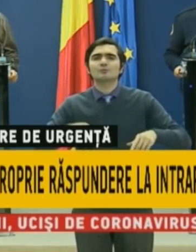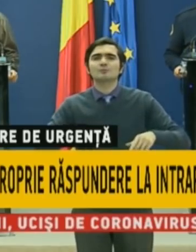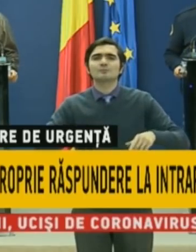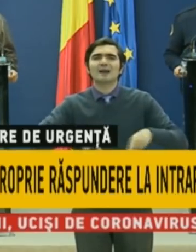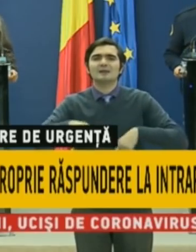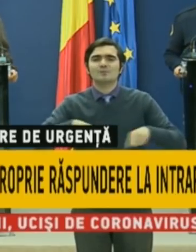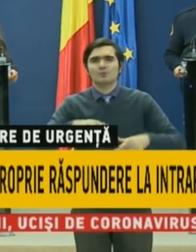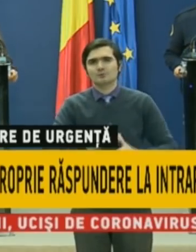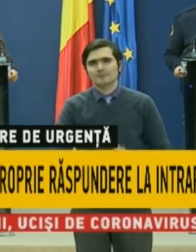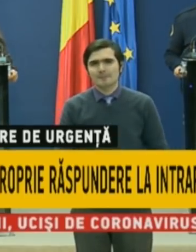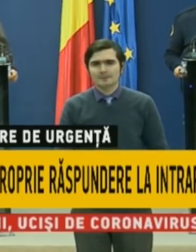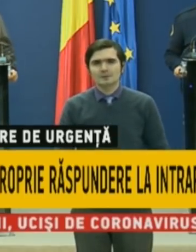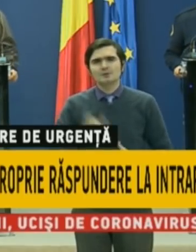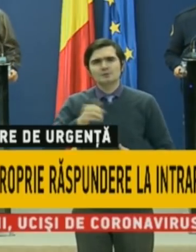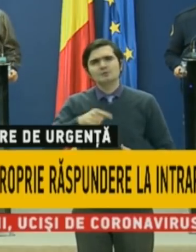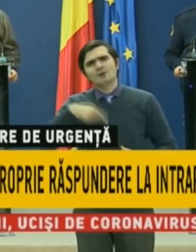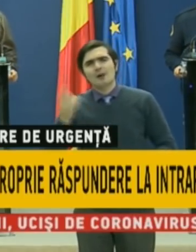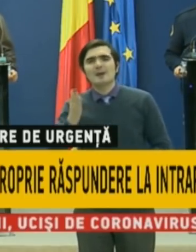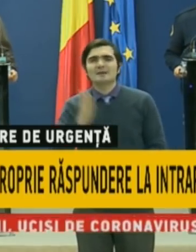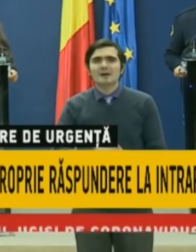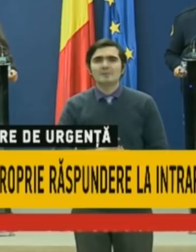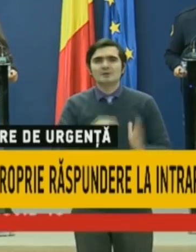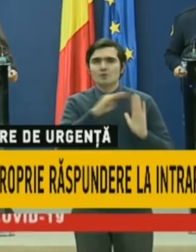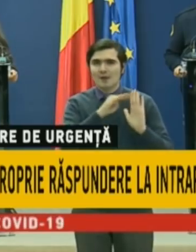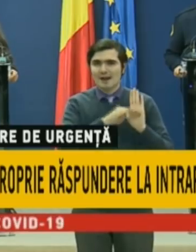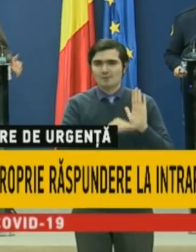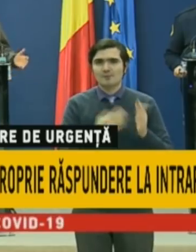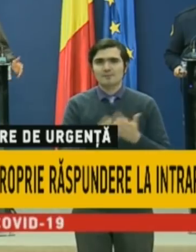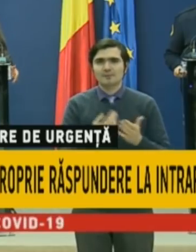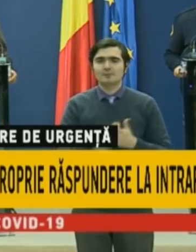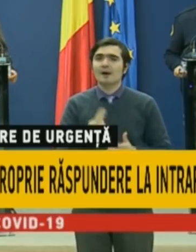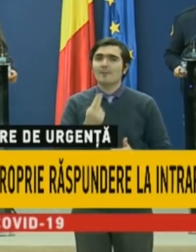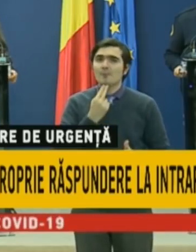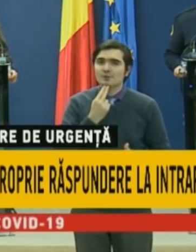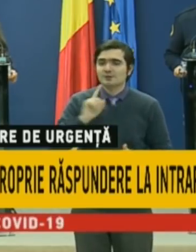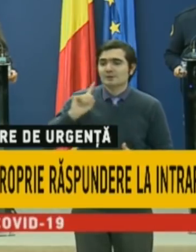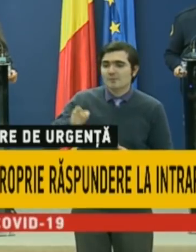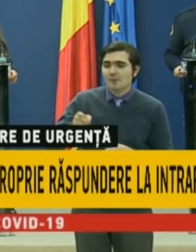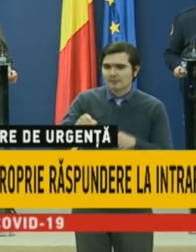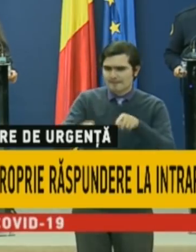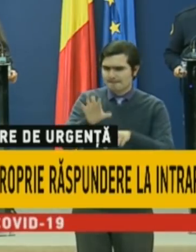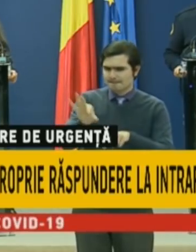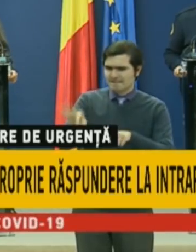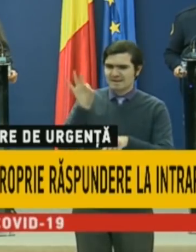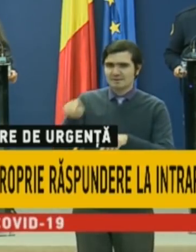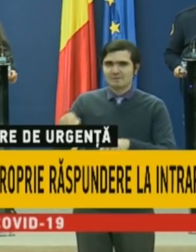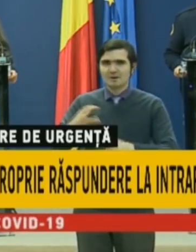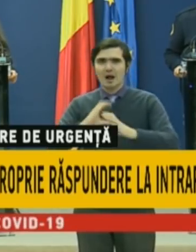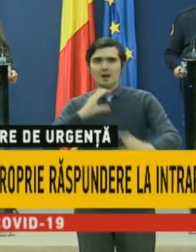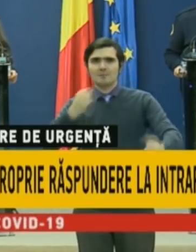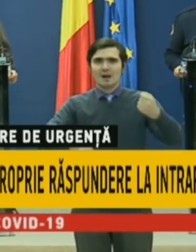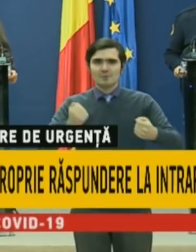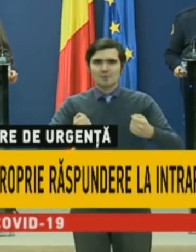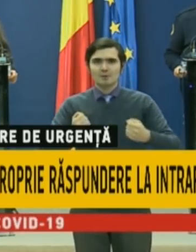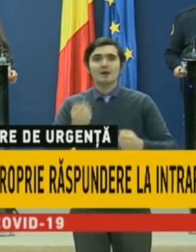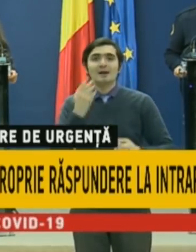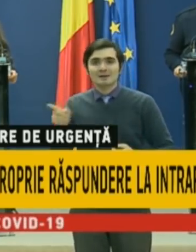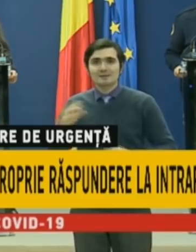Am mai stabilit o regulă pentru ca polițiștii să poată identifica aceste camioane, că la intrarea în